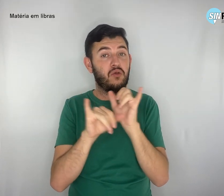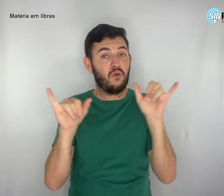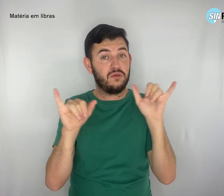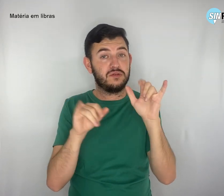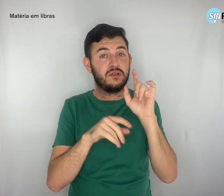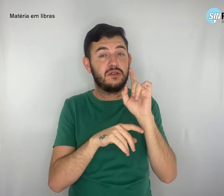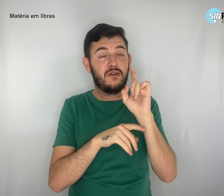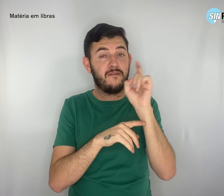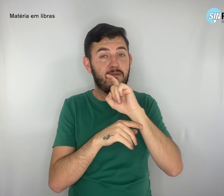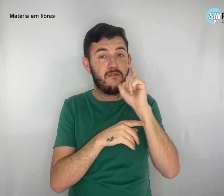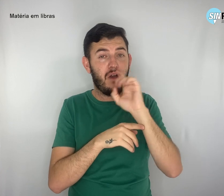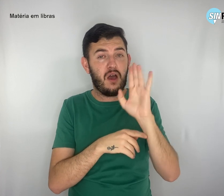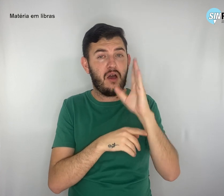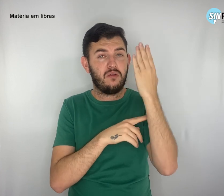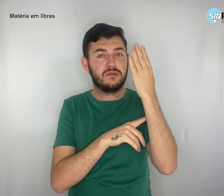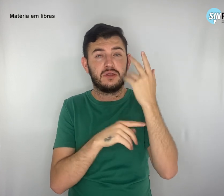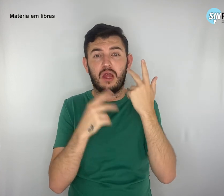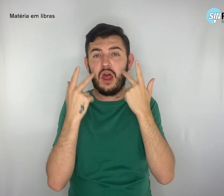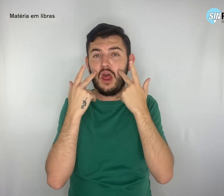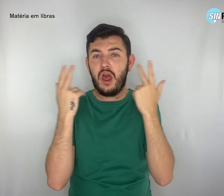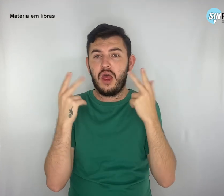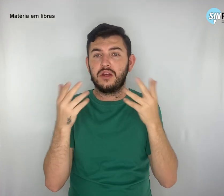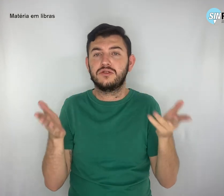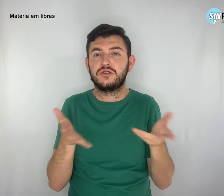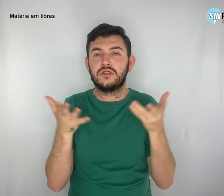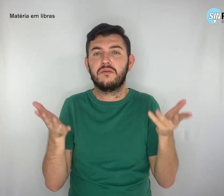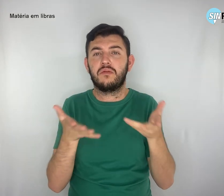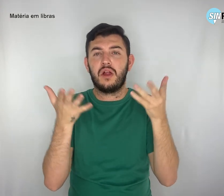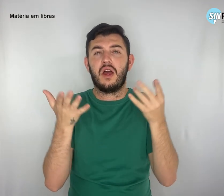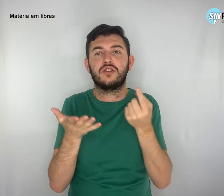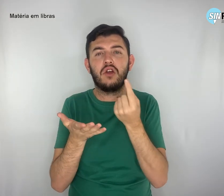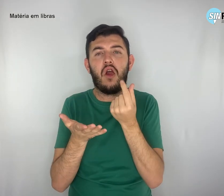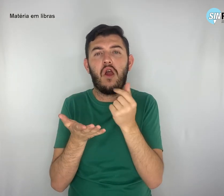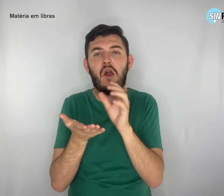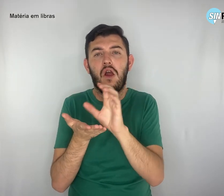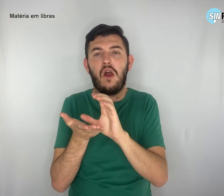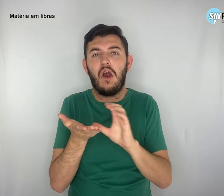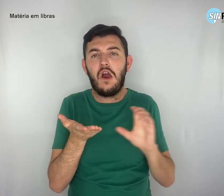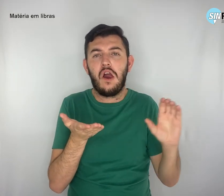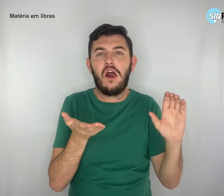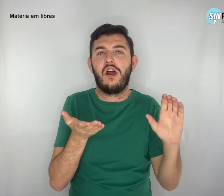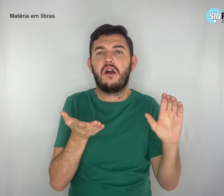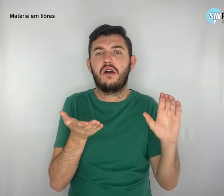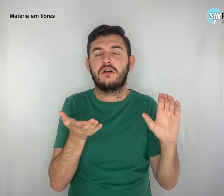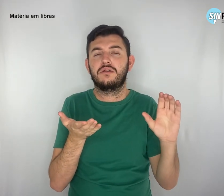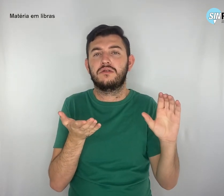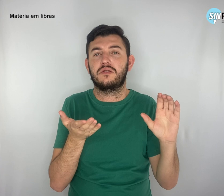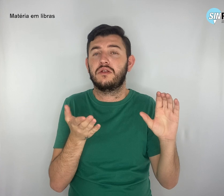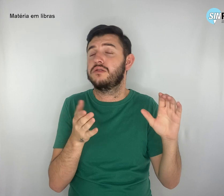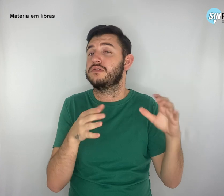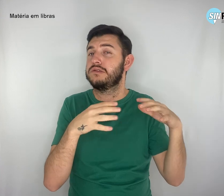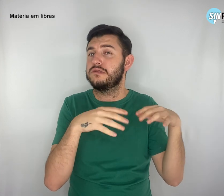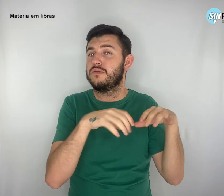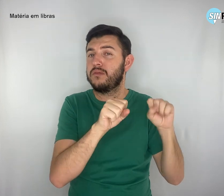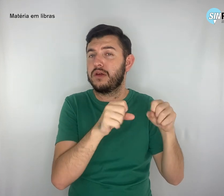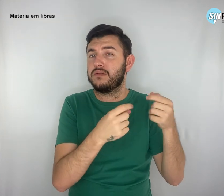naturalizaram e estimularam desvios de dinheiro público, apropriações indevidas de